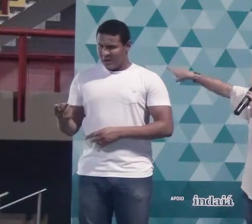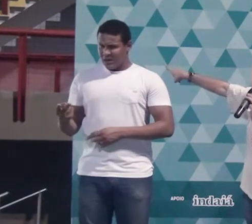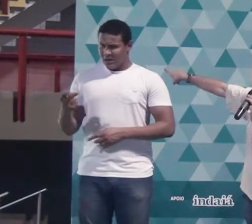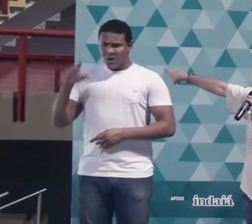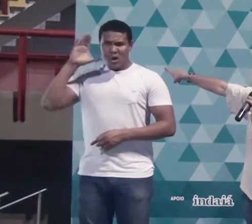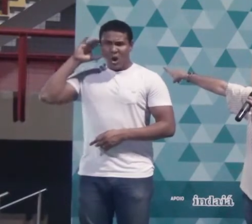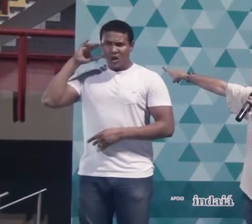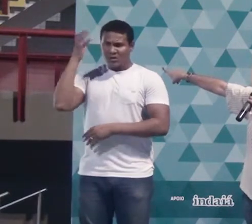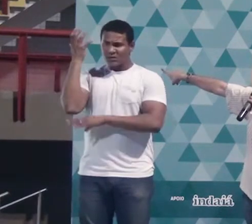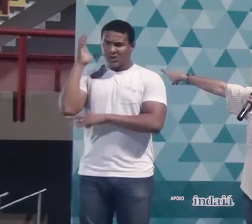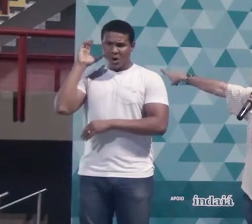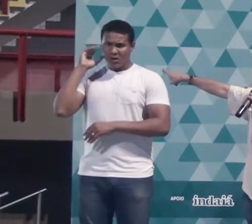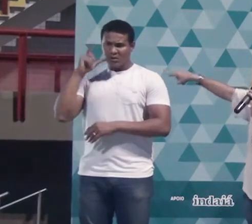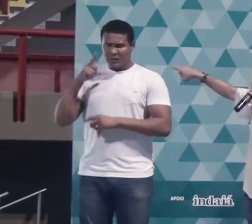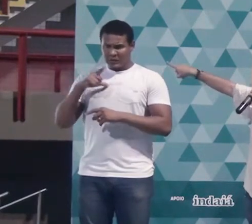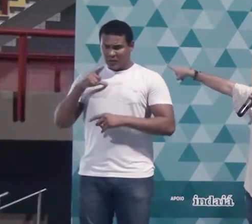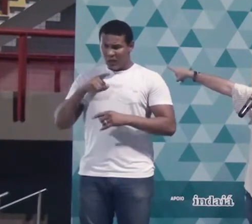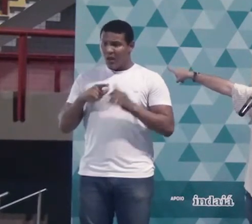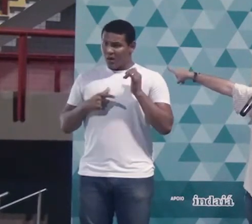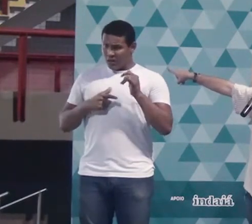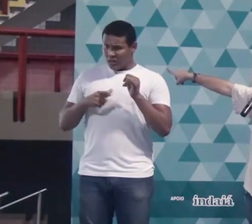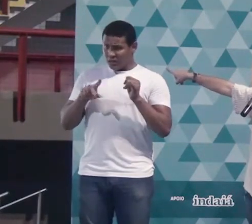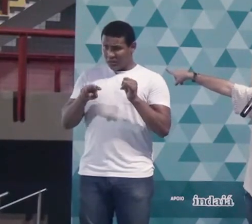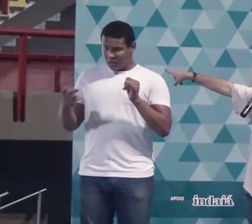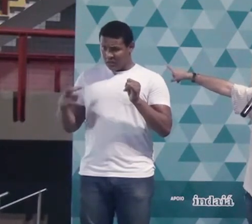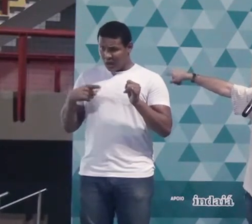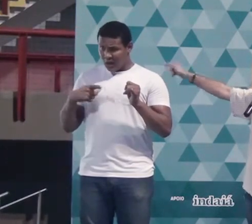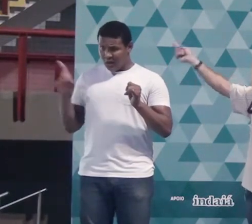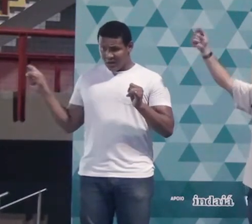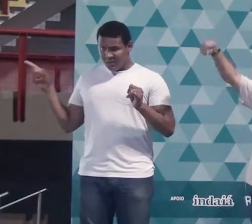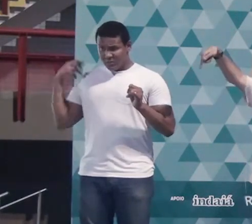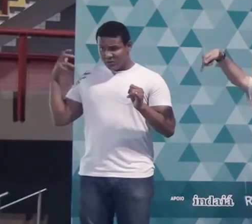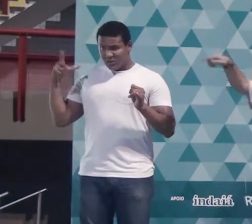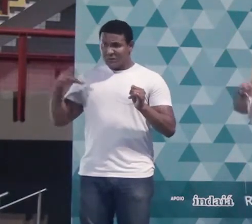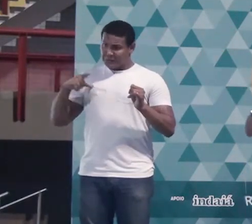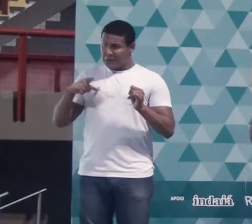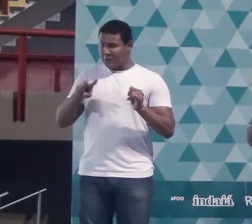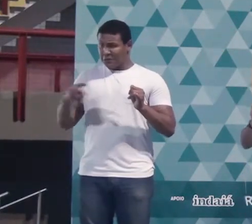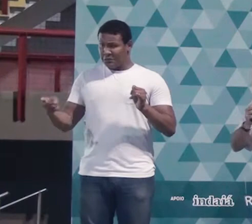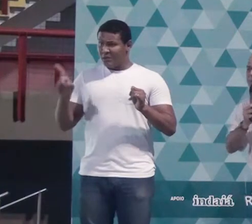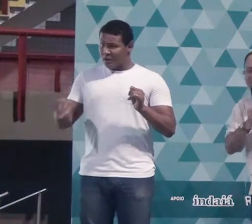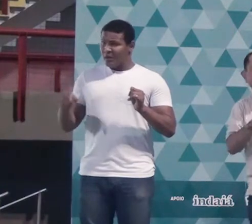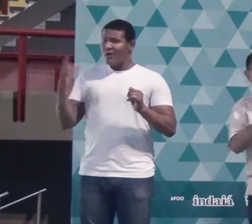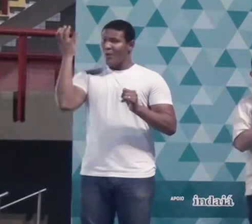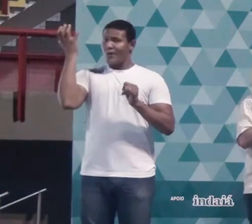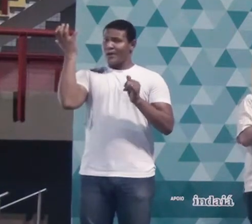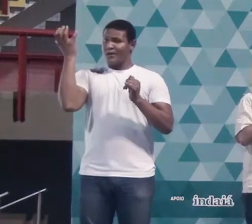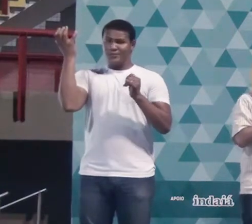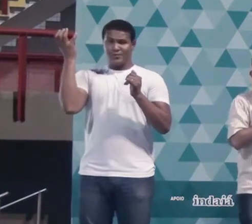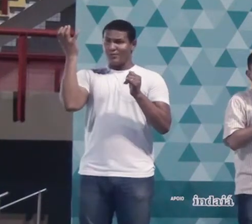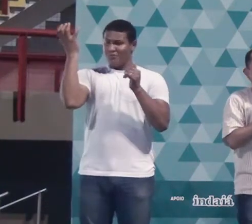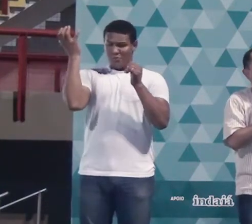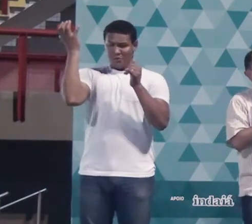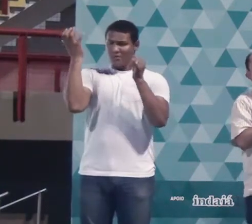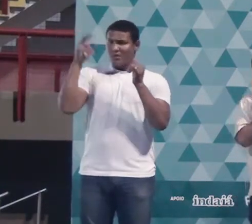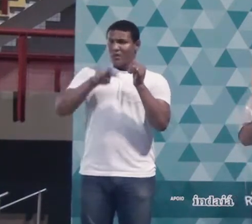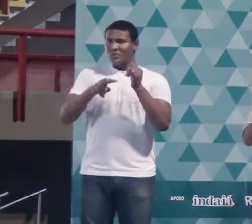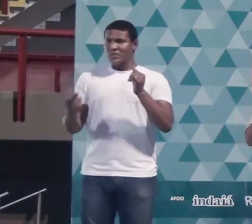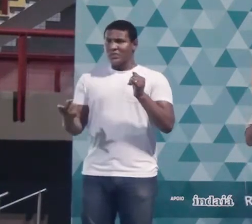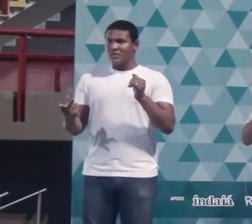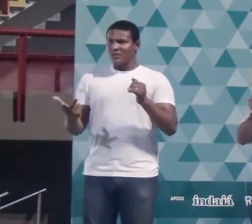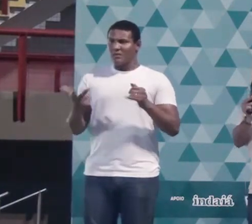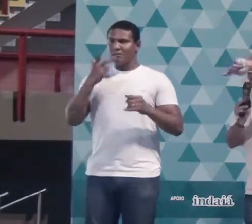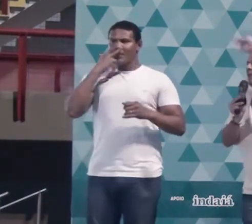do Caetano, revólver tem antônimo? Tem. Qual é? Coqueiro. Na canção do